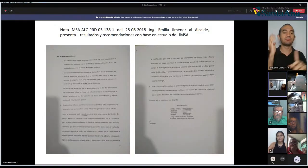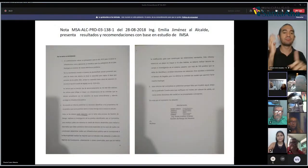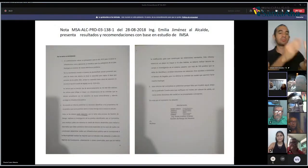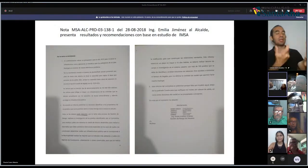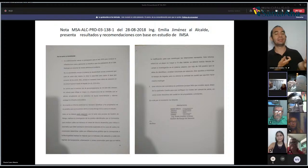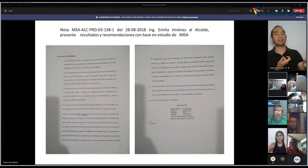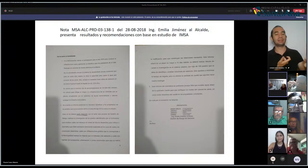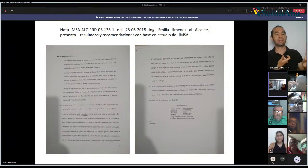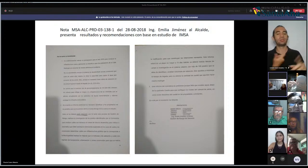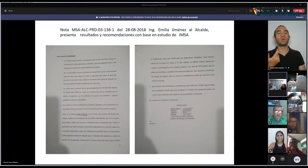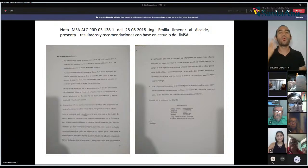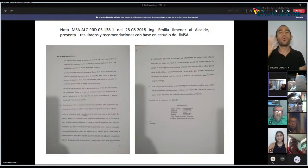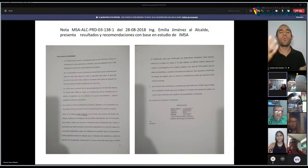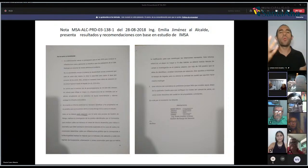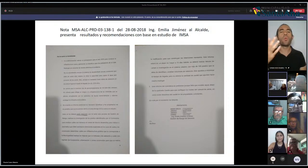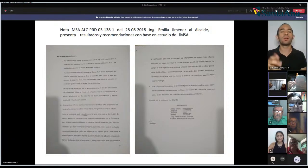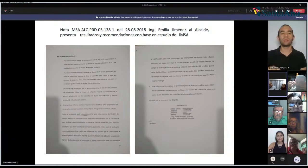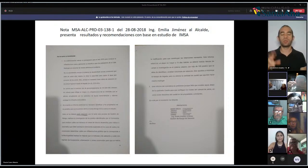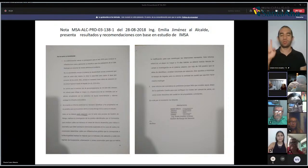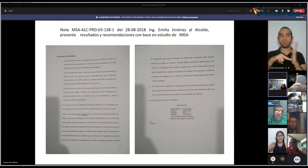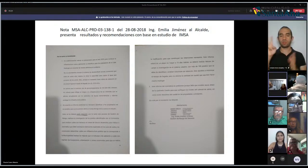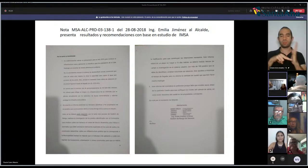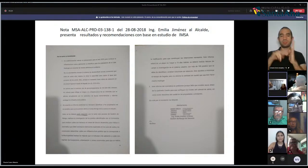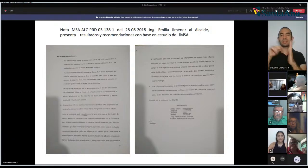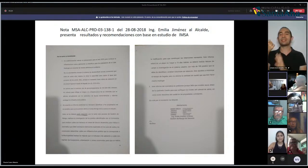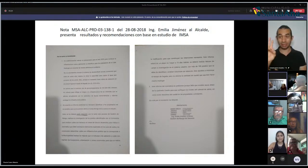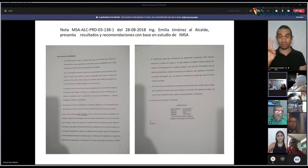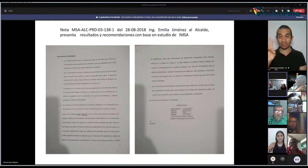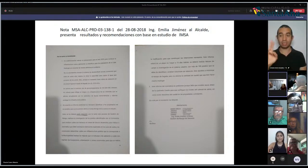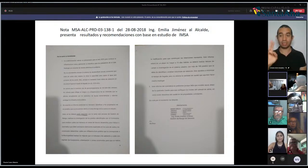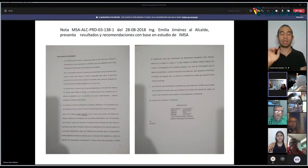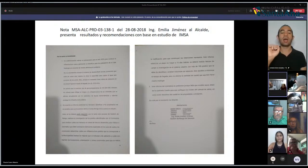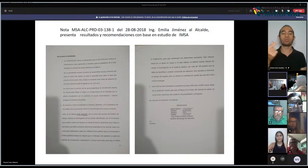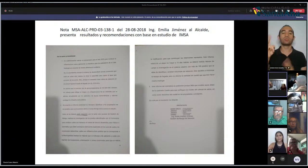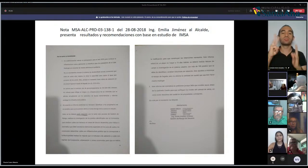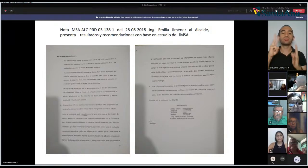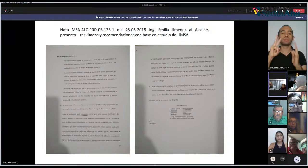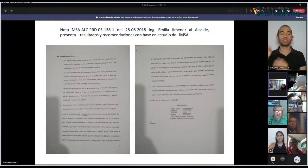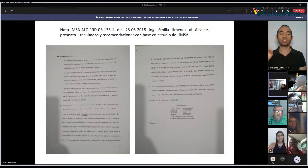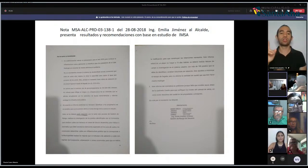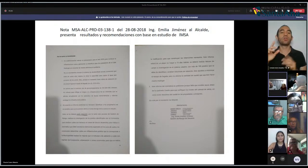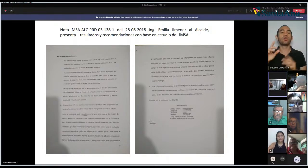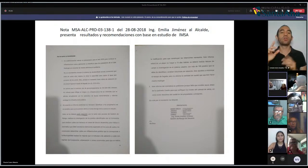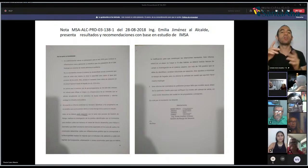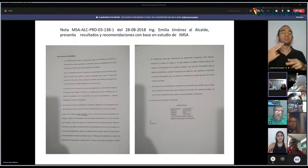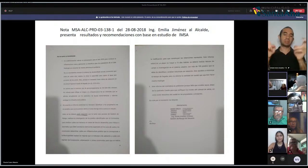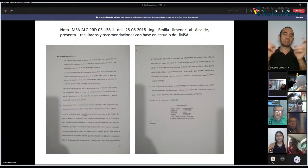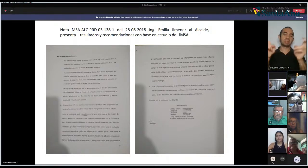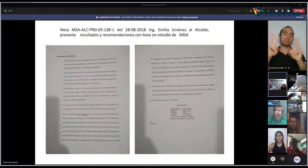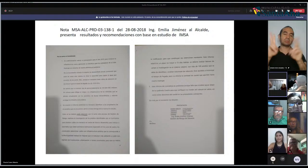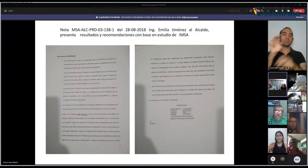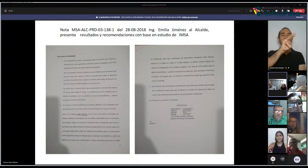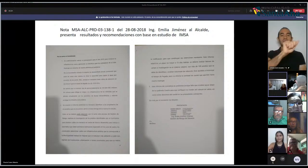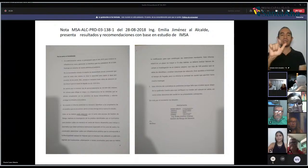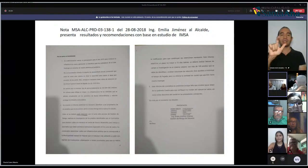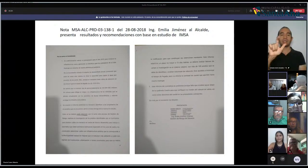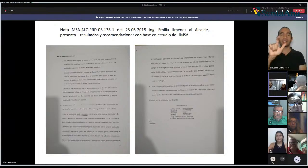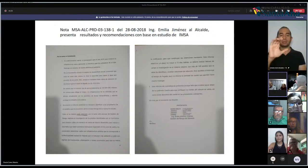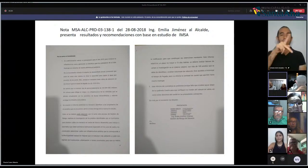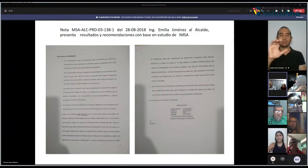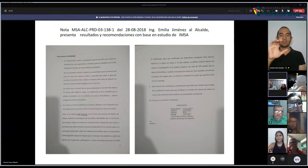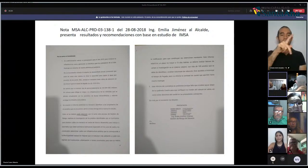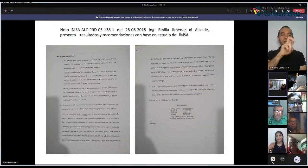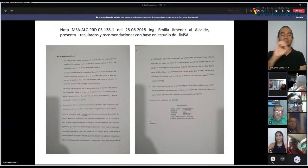2017 y en la nota msn sl cpr de 0 338 mil 17 en esta nota doña emilia